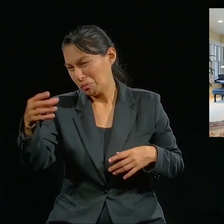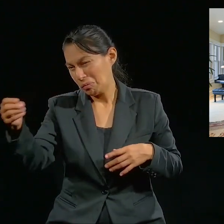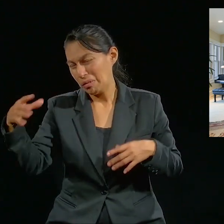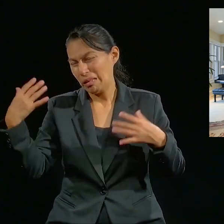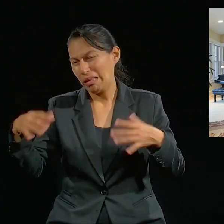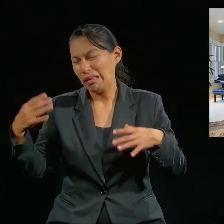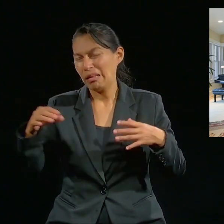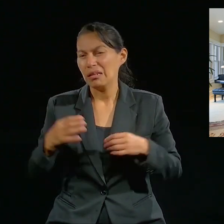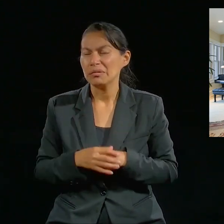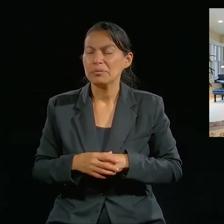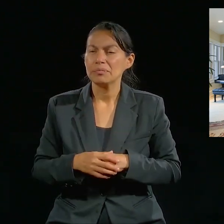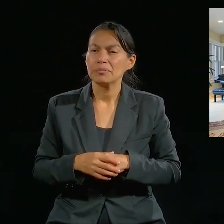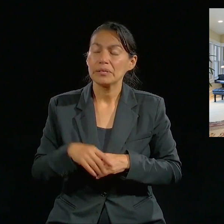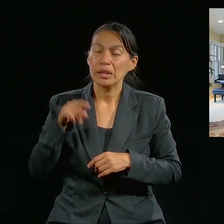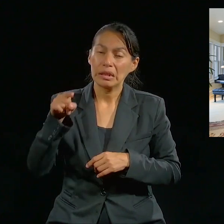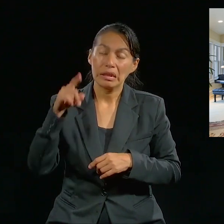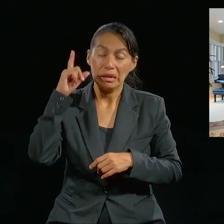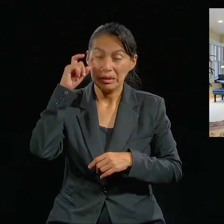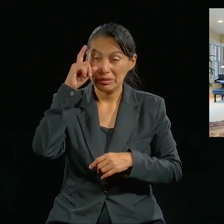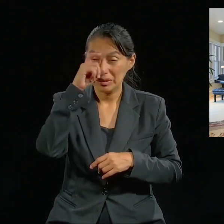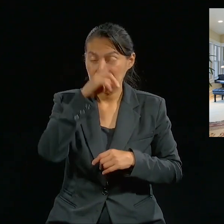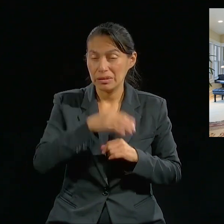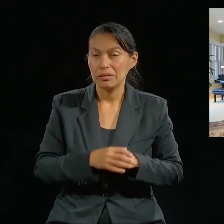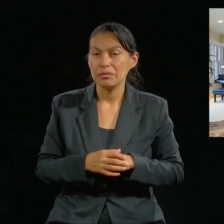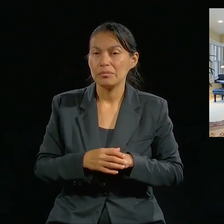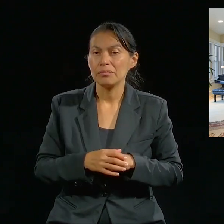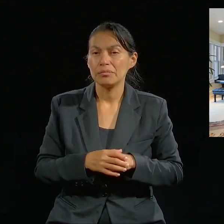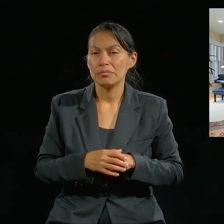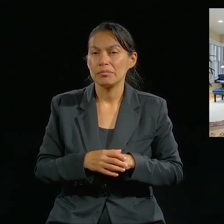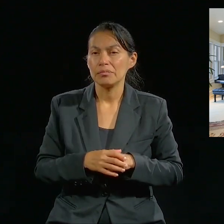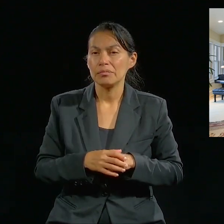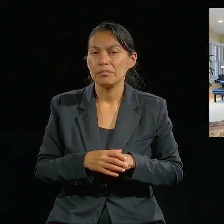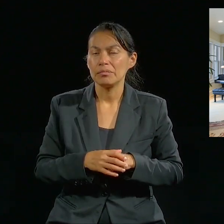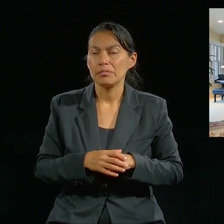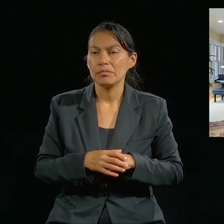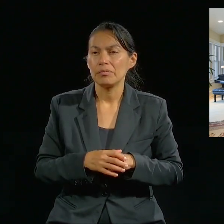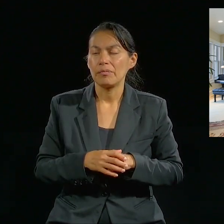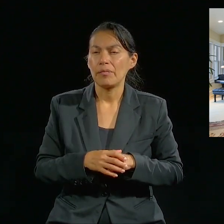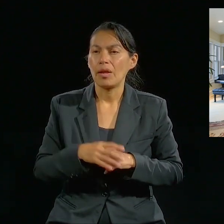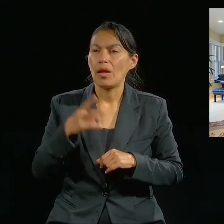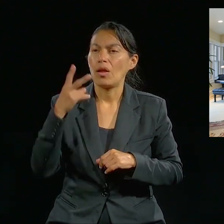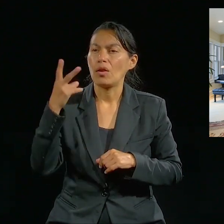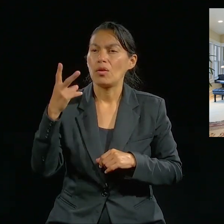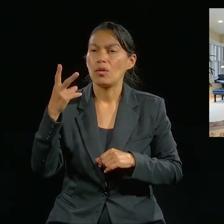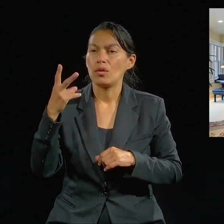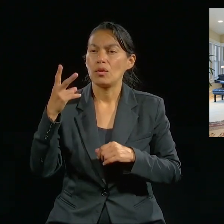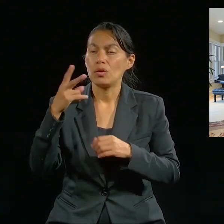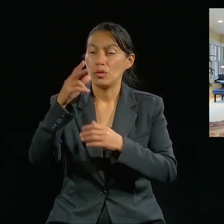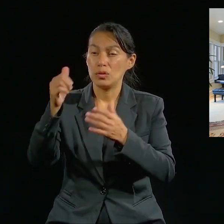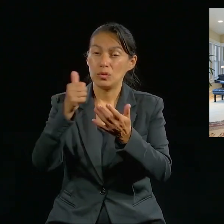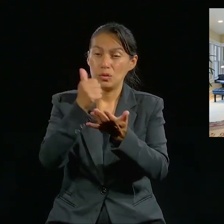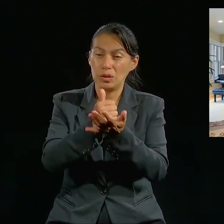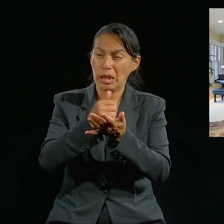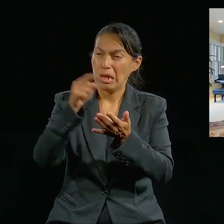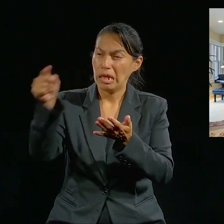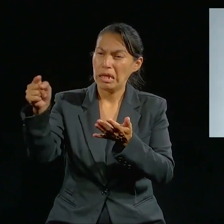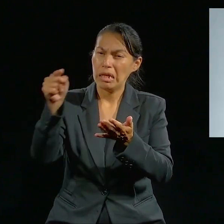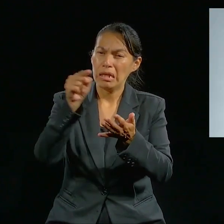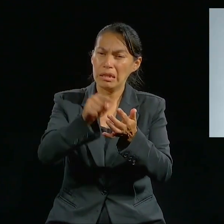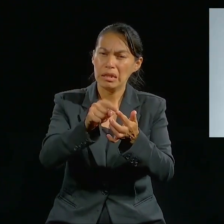situación porque estamos en una zona que la ciudad nos queda dos horas y media tres horas